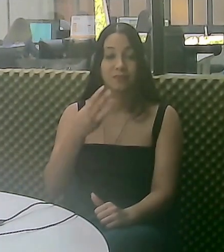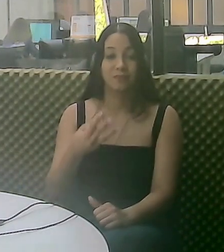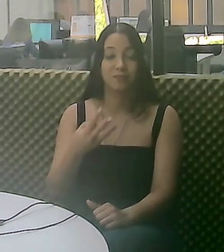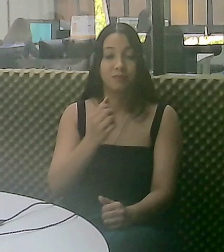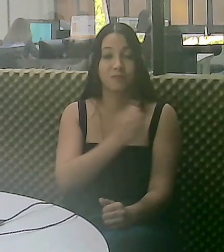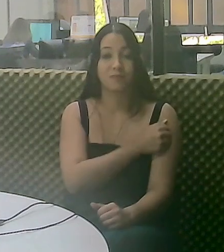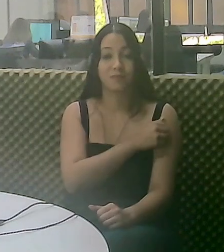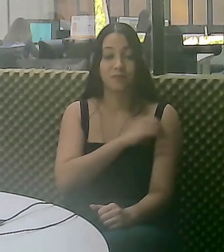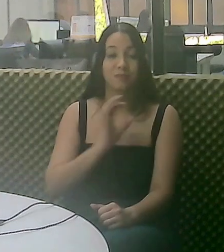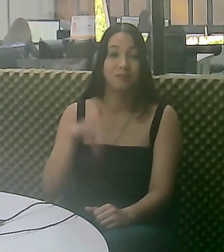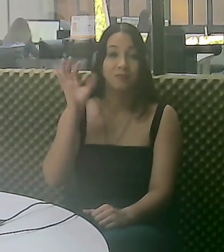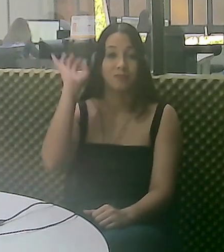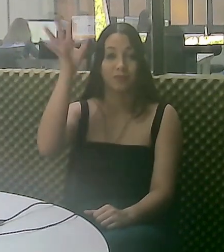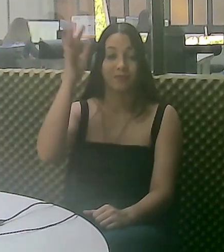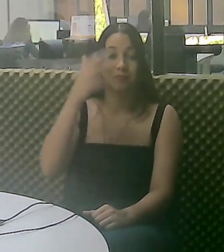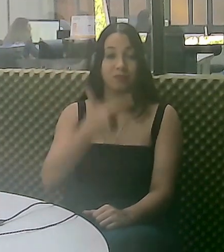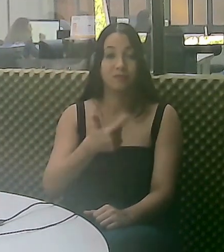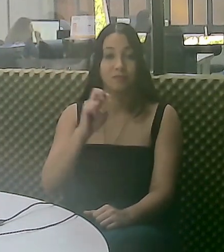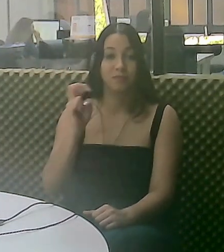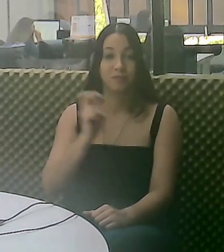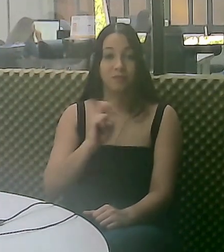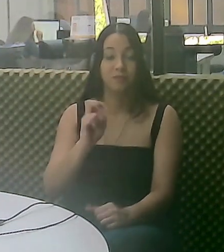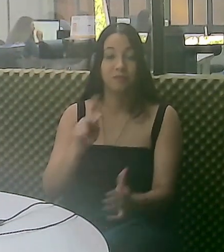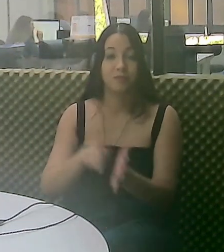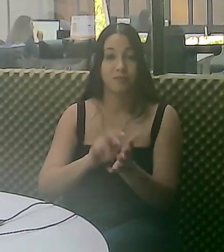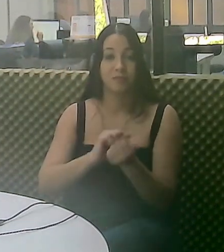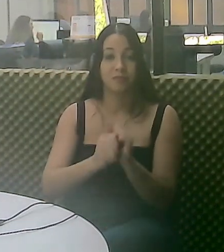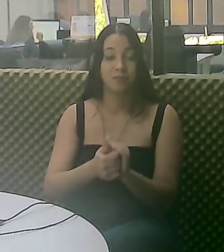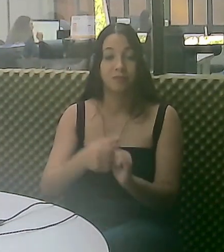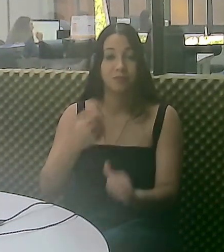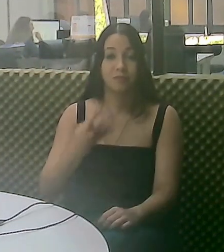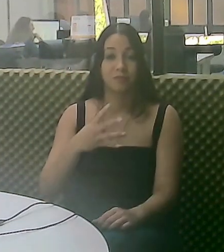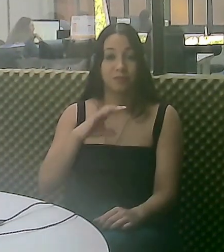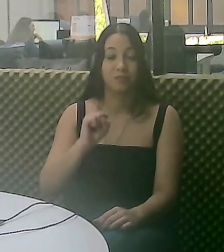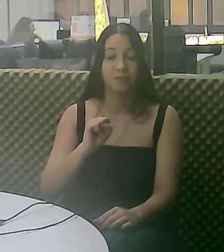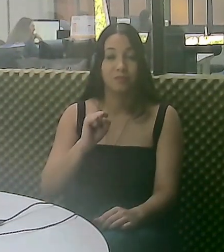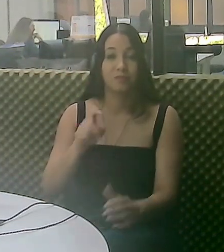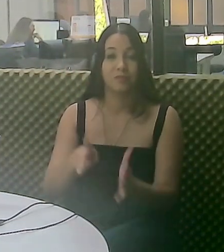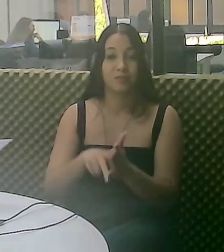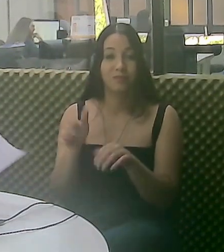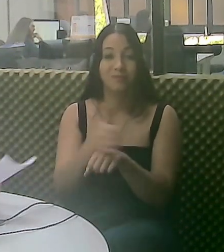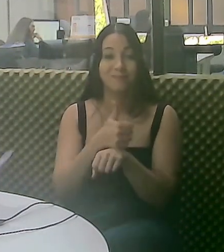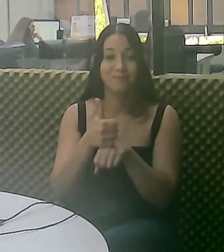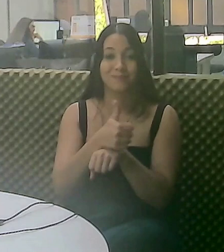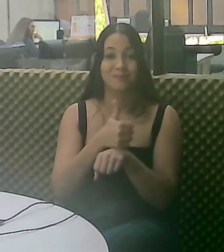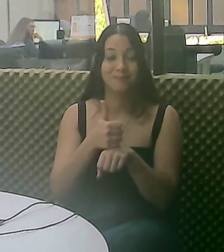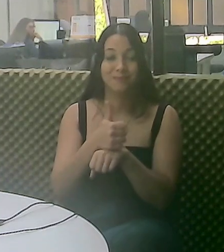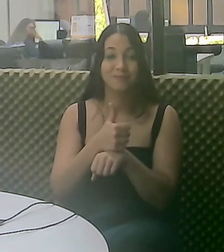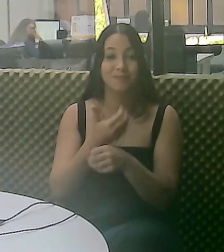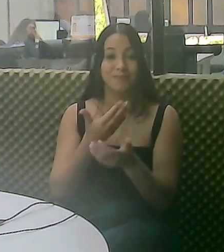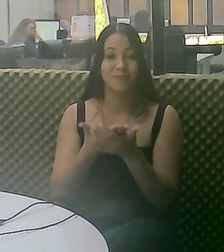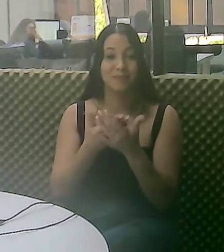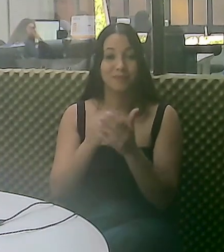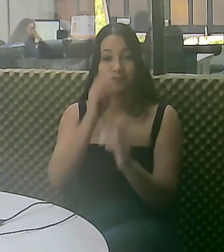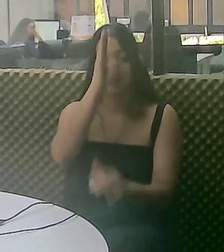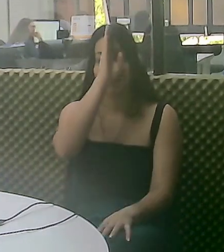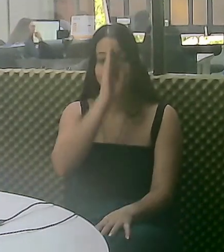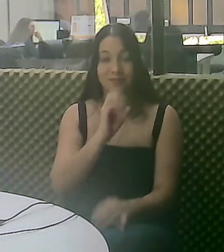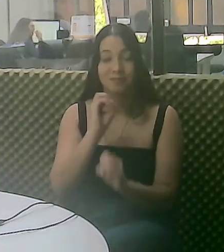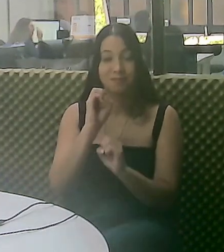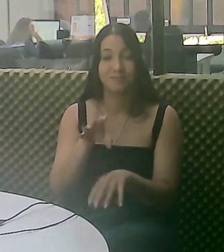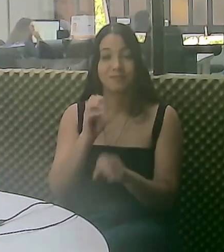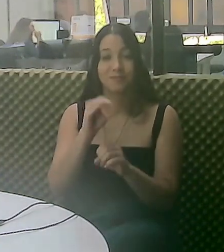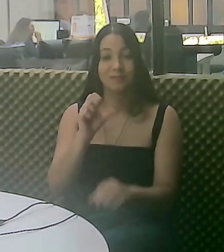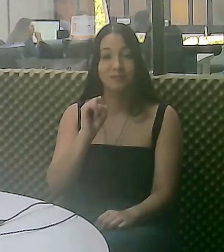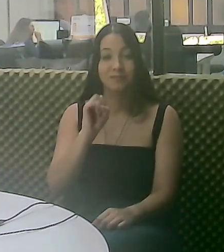no basquete, sendo 255 na iniciação esportiva e 48 no alto rendimento. As aulas gratuitas são oferecidas